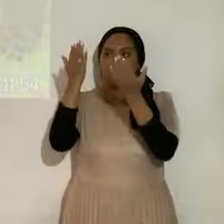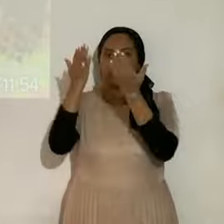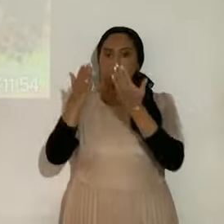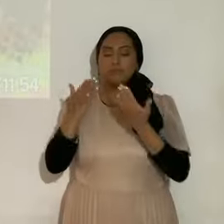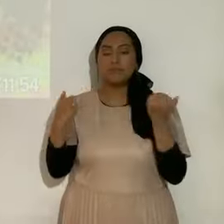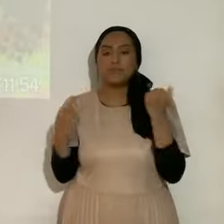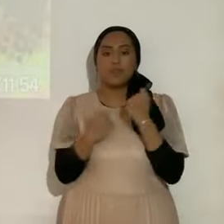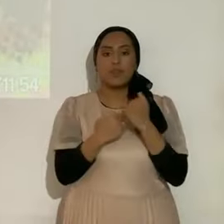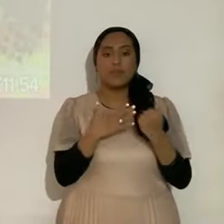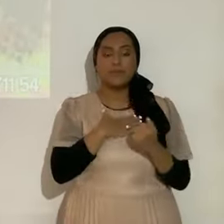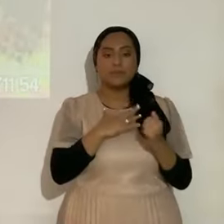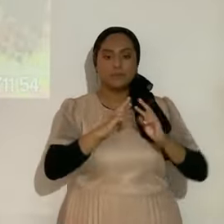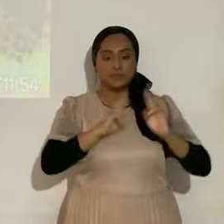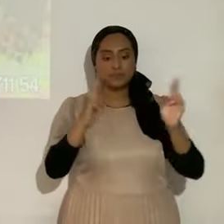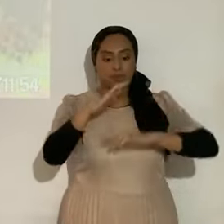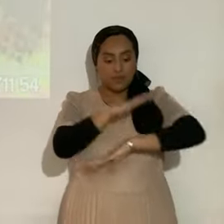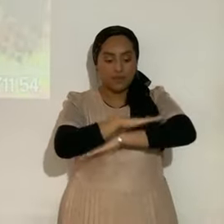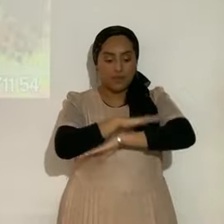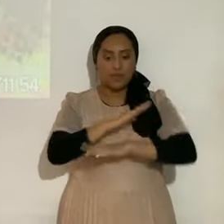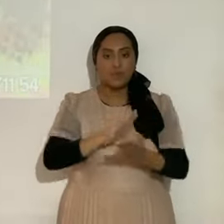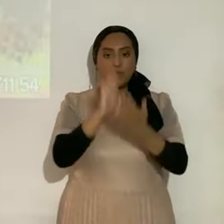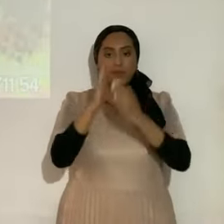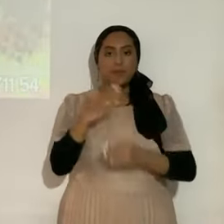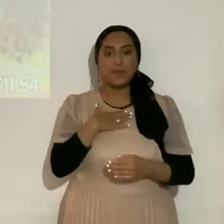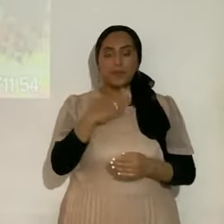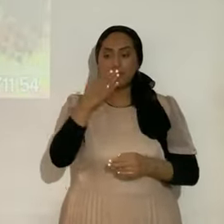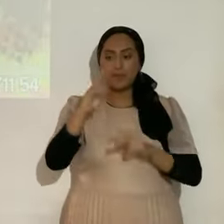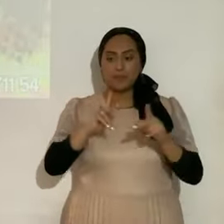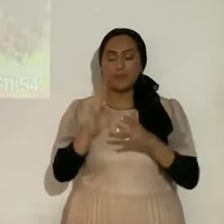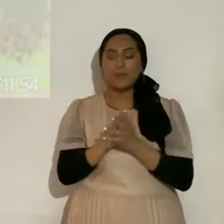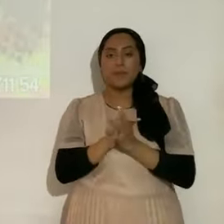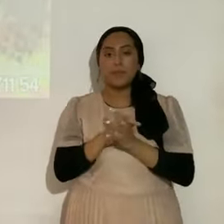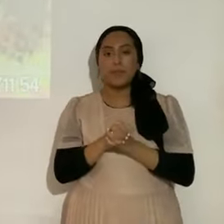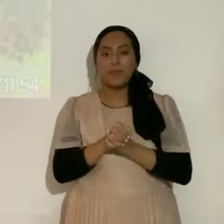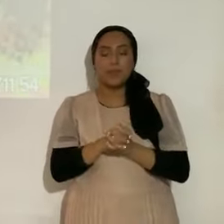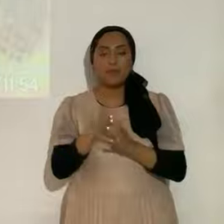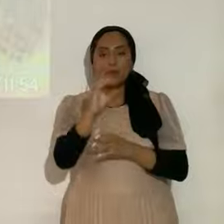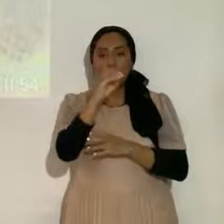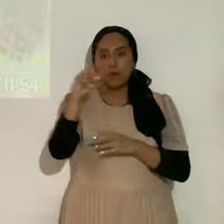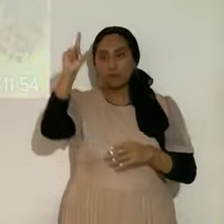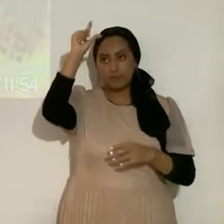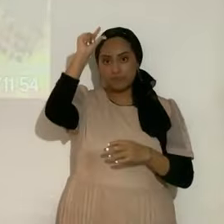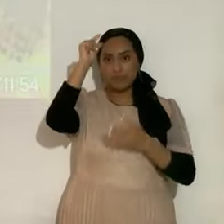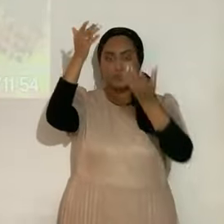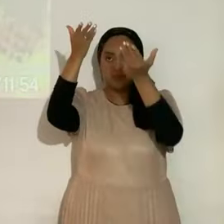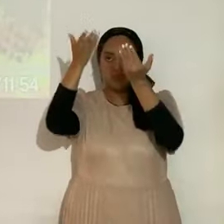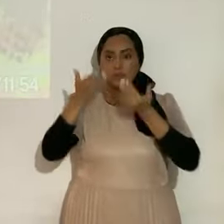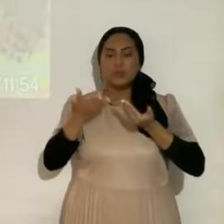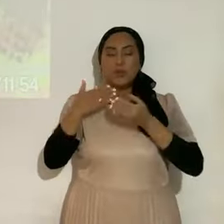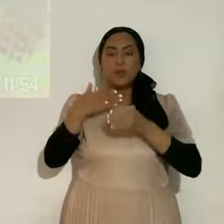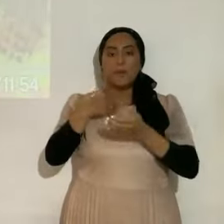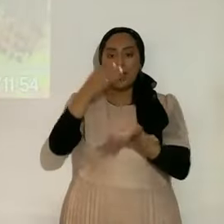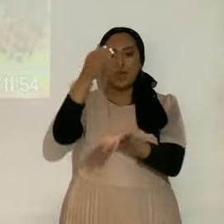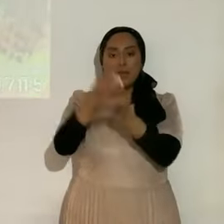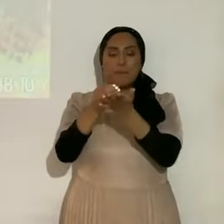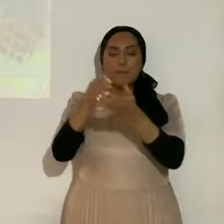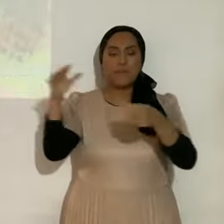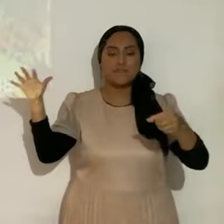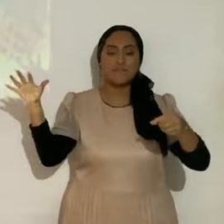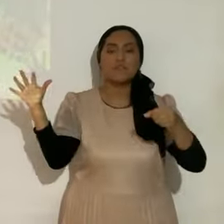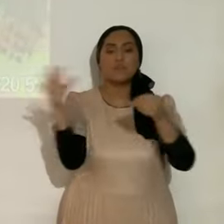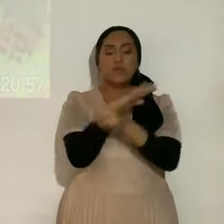infundirán aliento. Aderezas mesa delante de mí en presencia de mis angustiadores. Unges mi cabeza con aceite, mi copa está